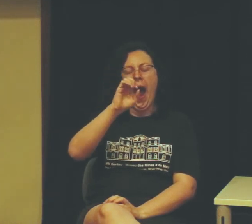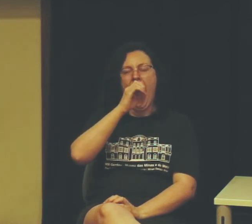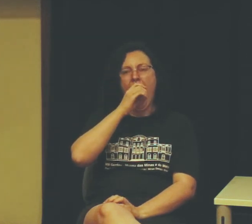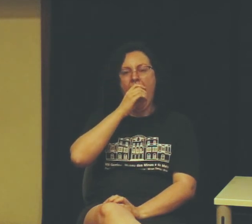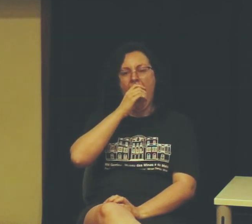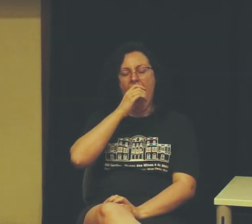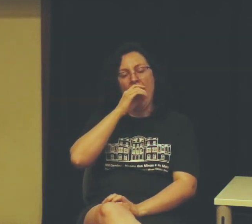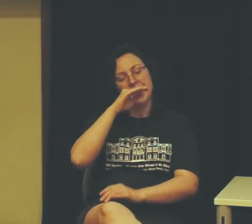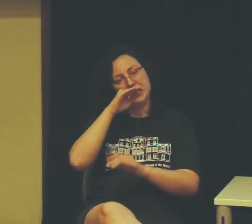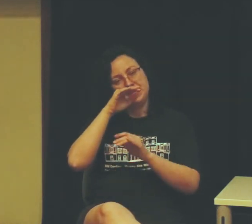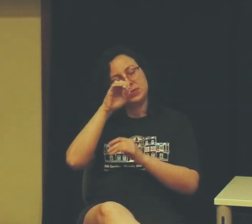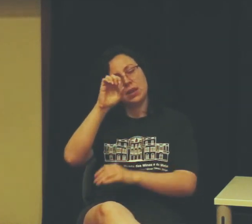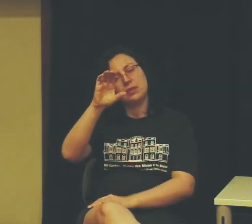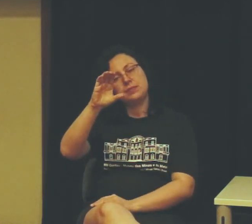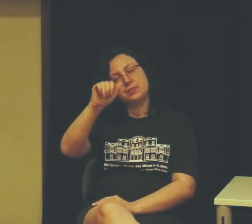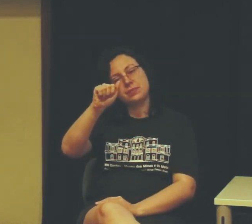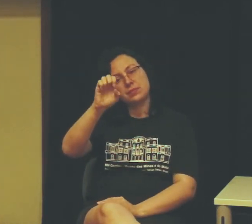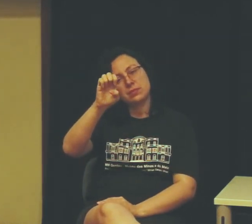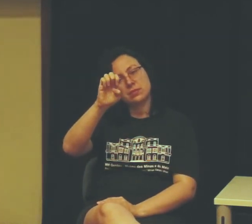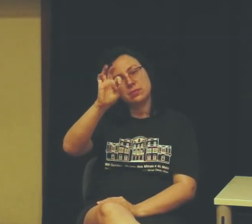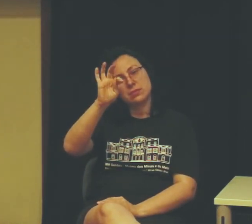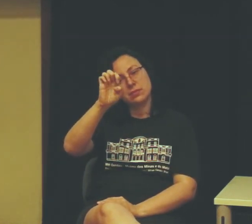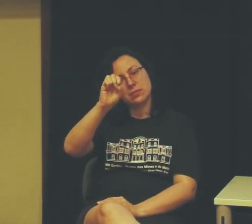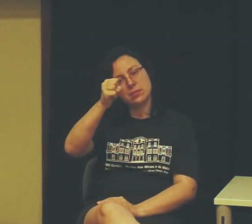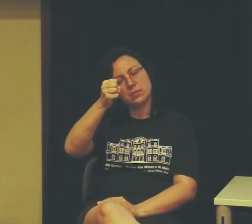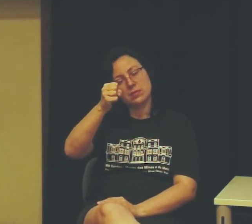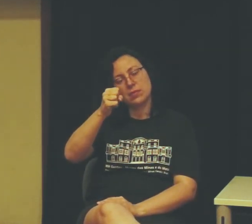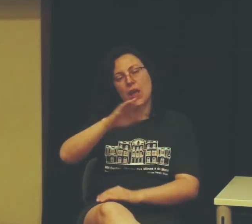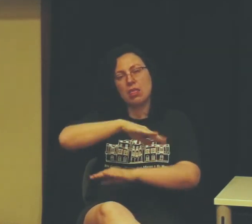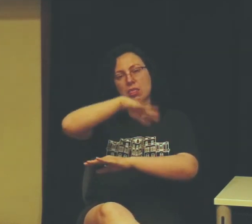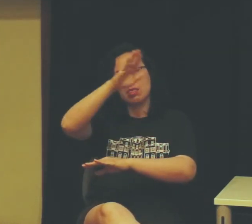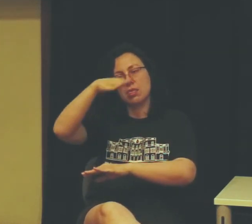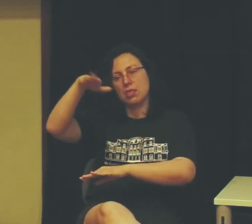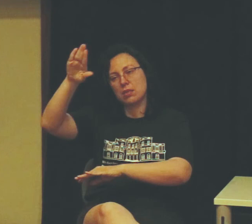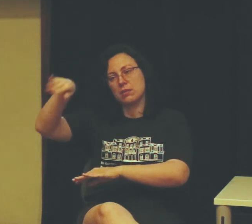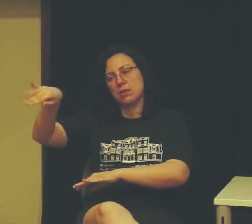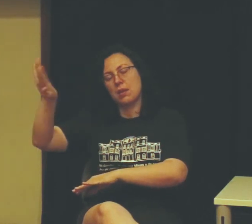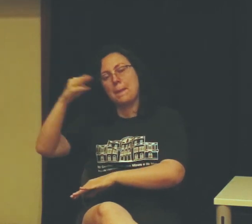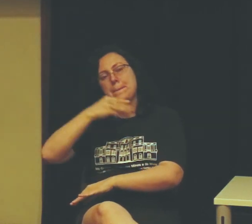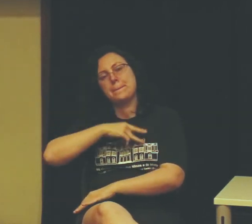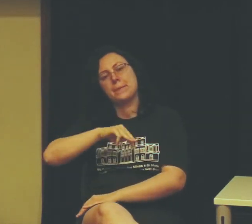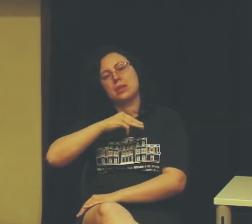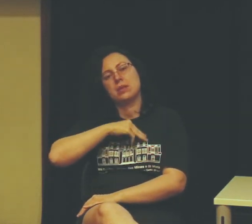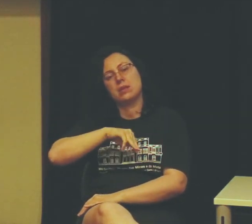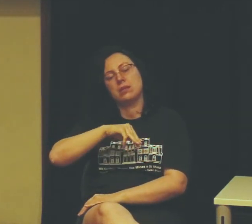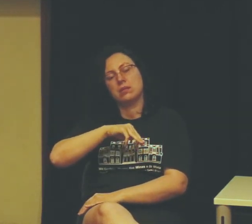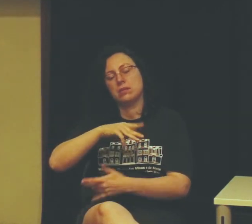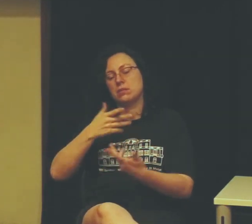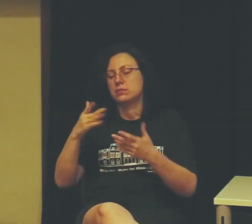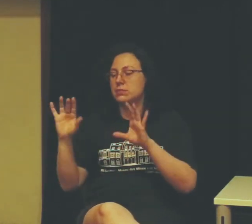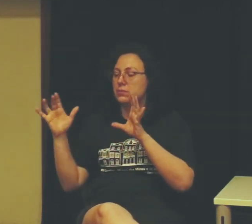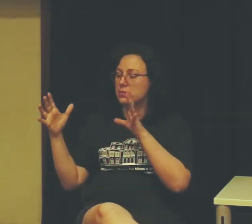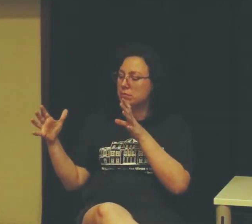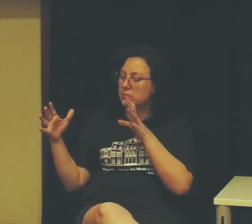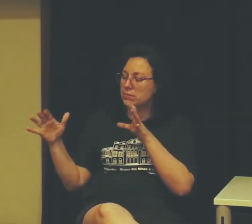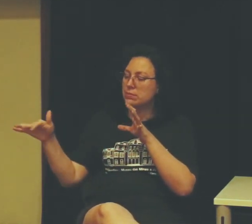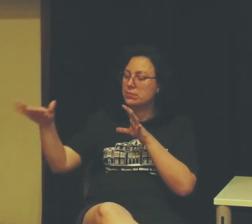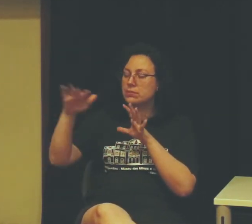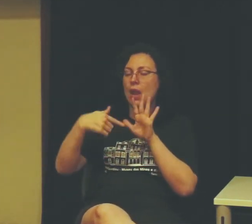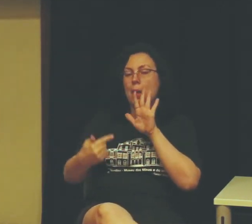partes mais baixas ali da Serra da Piedade, que tem, né, até hoje, diversas estruturas históricas que apontam que toda essa